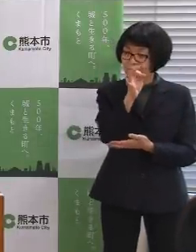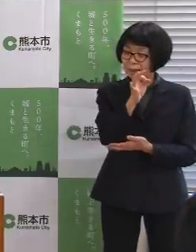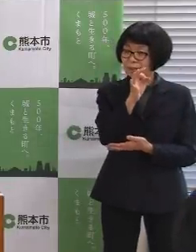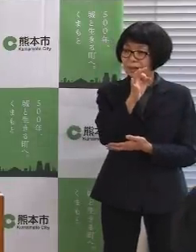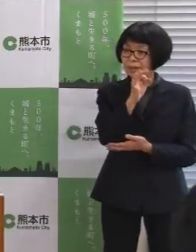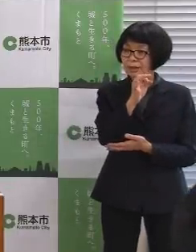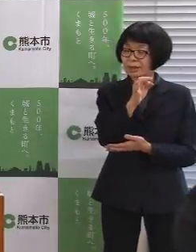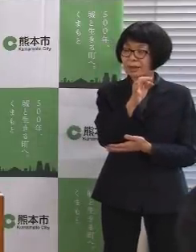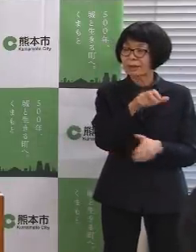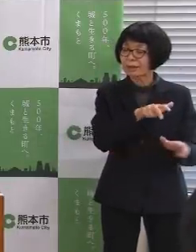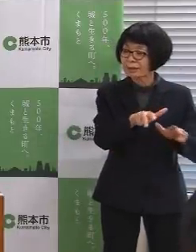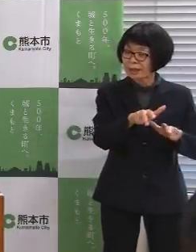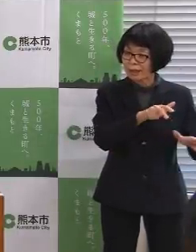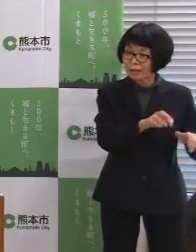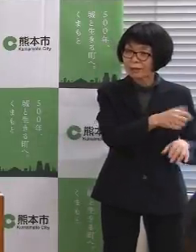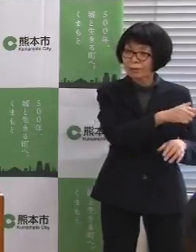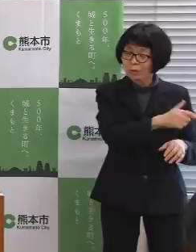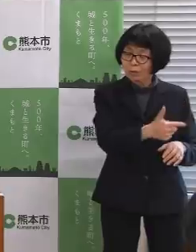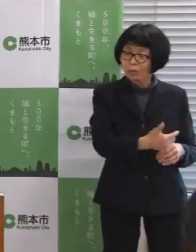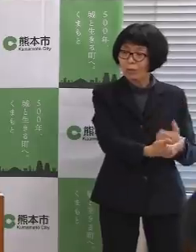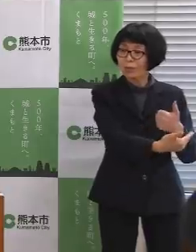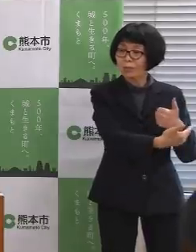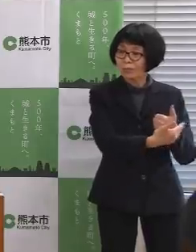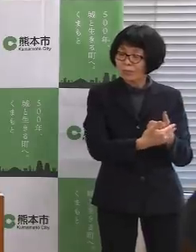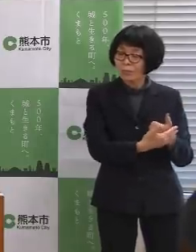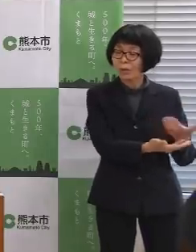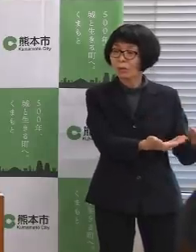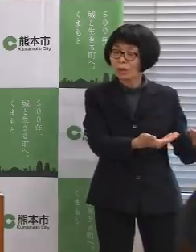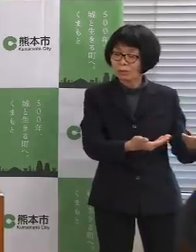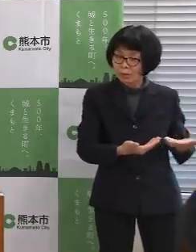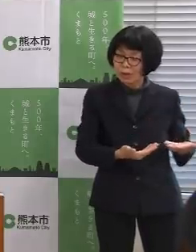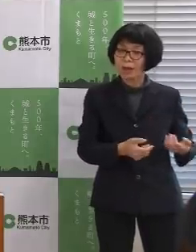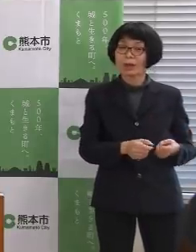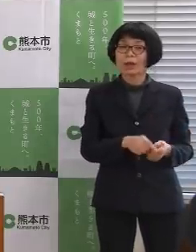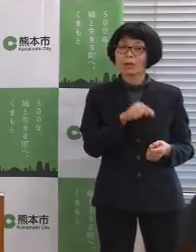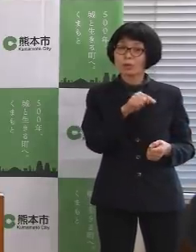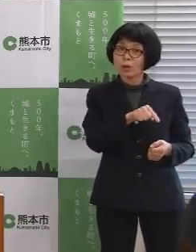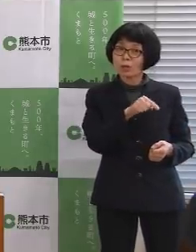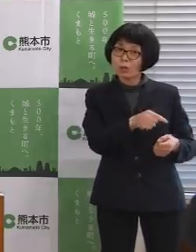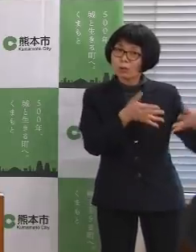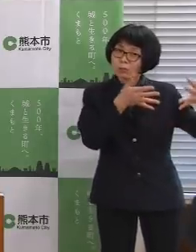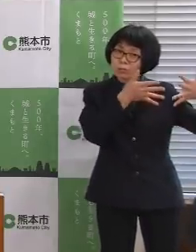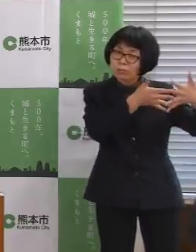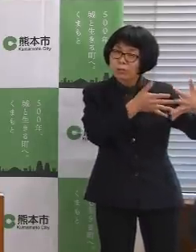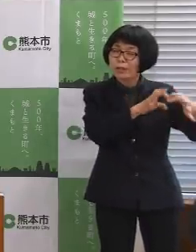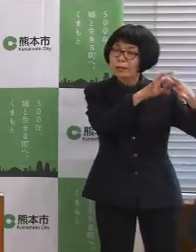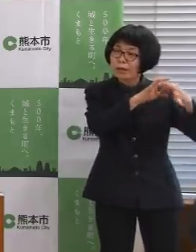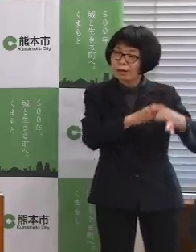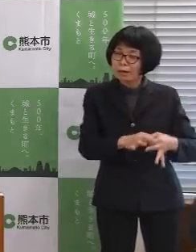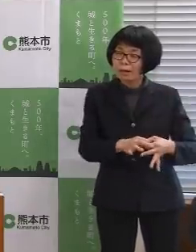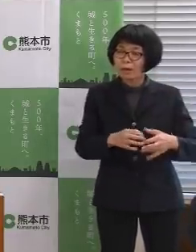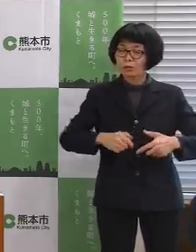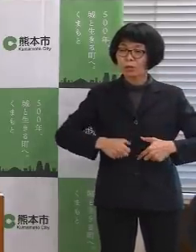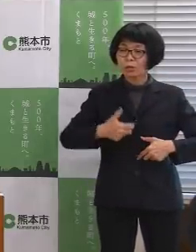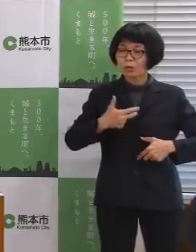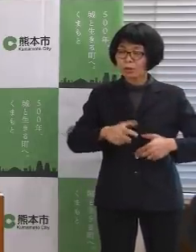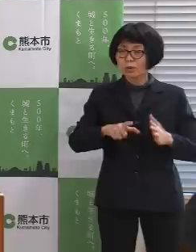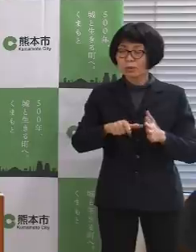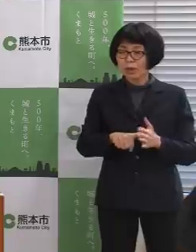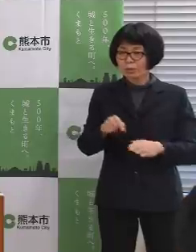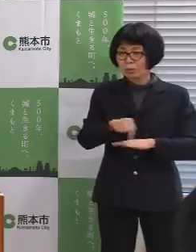をですね、十分見極めながら、そして熊本市としてはまたこれ以外にもですね、独自で